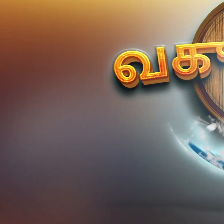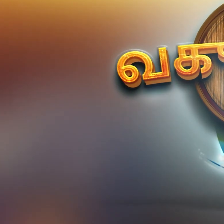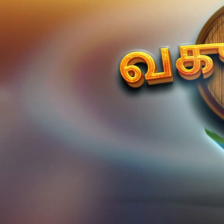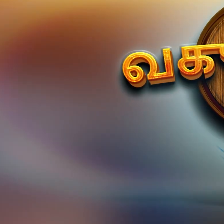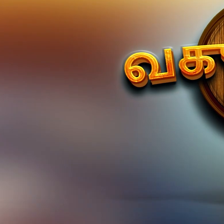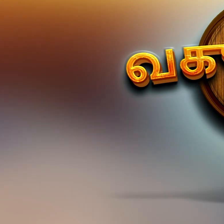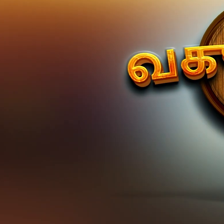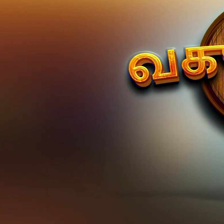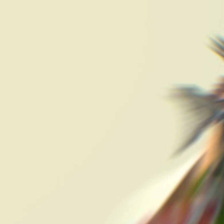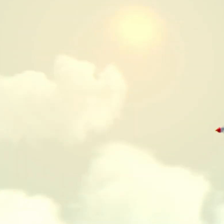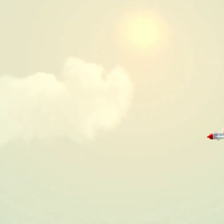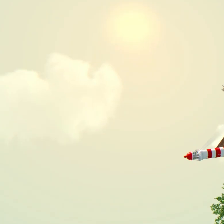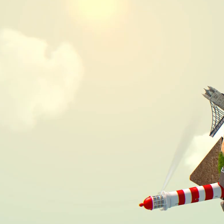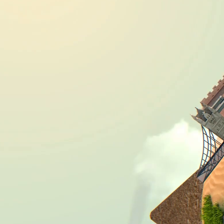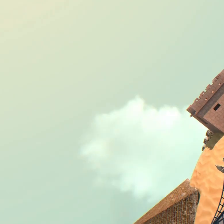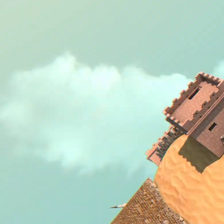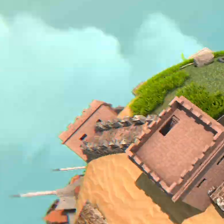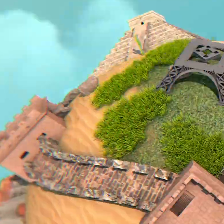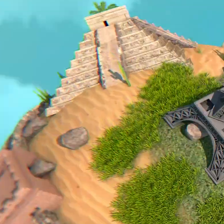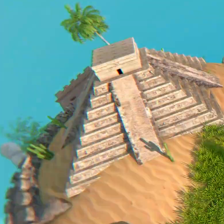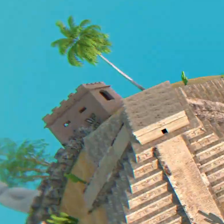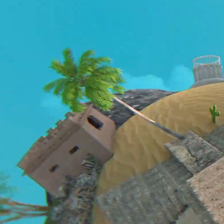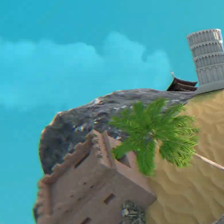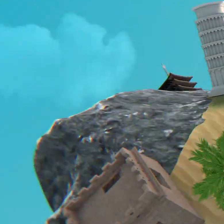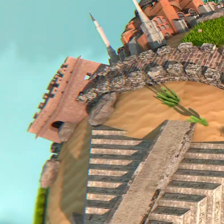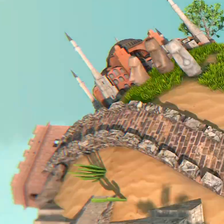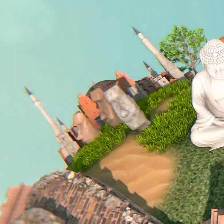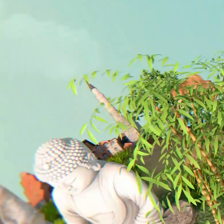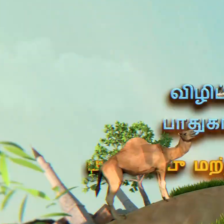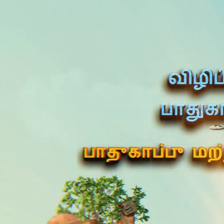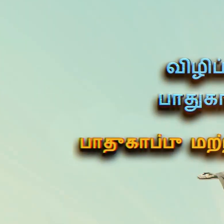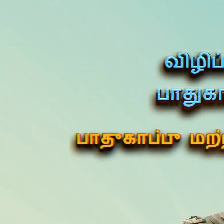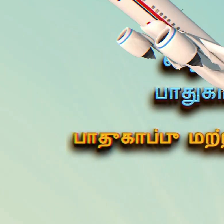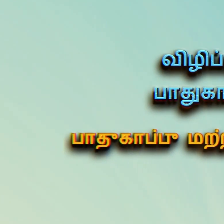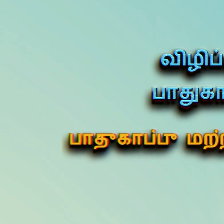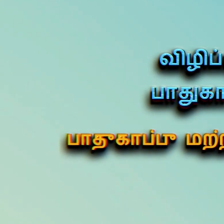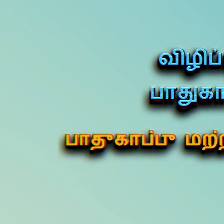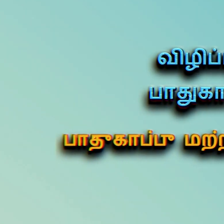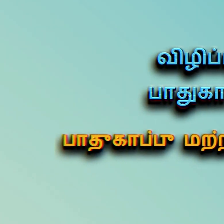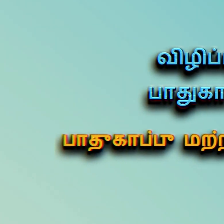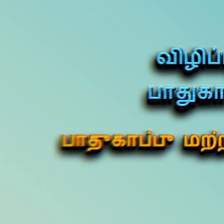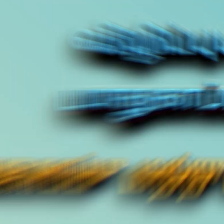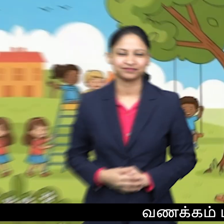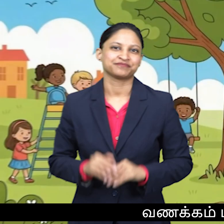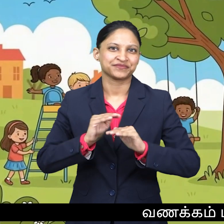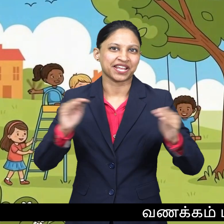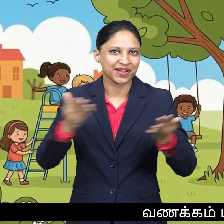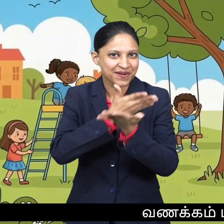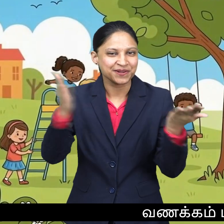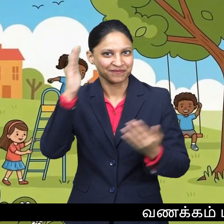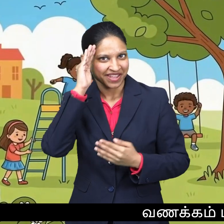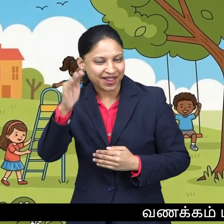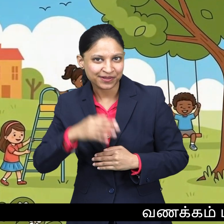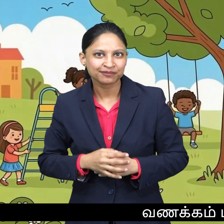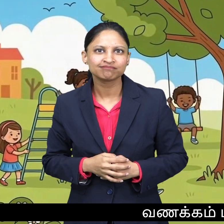வகுப்பு 5 பகுதி 3 பாடப்பகுதி விழிப்புடன் இருங்கள், பாதுகாப்பாக இருங்கள். வணக்கம்